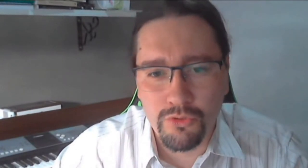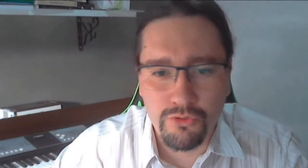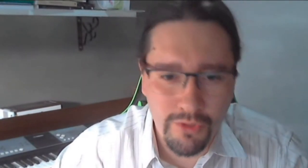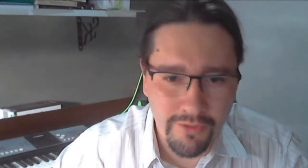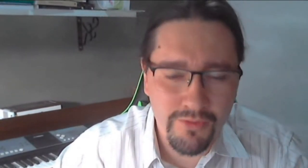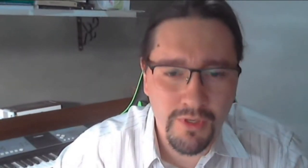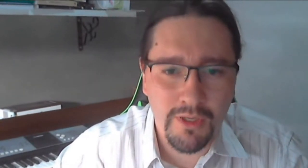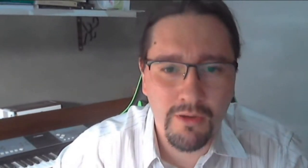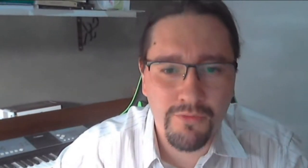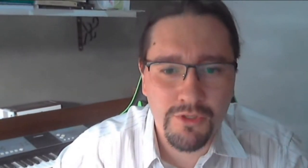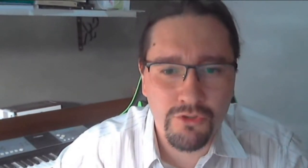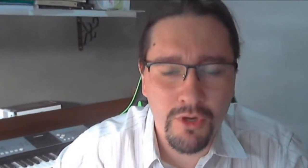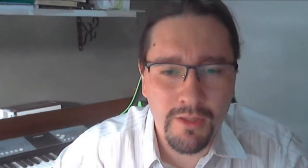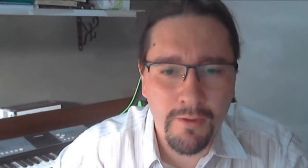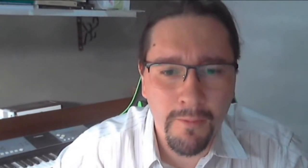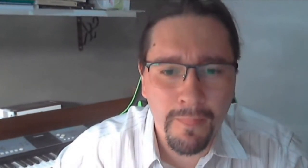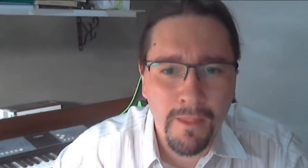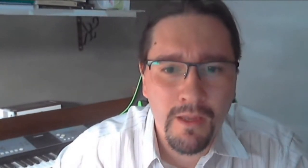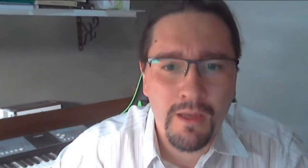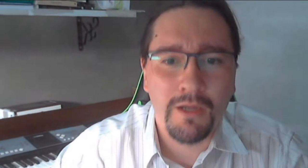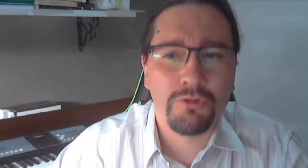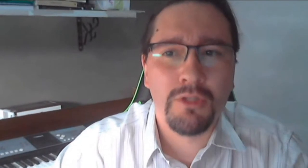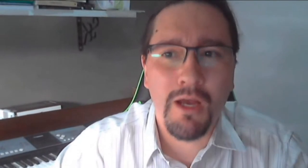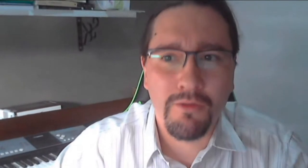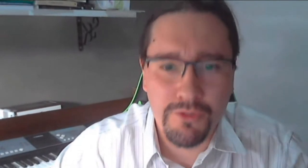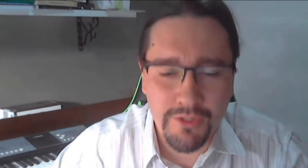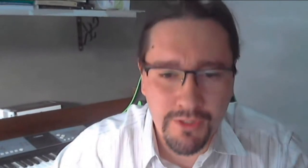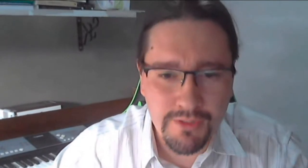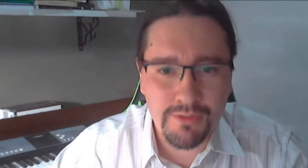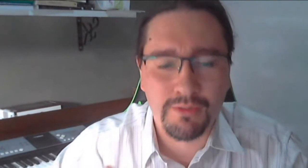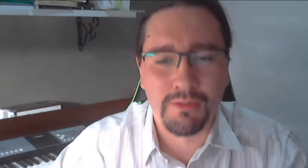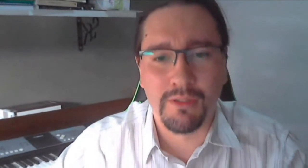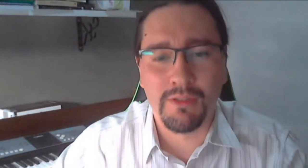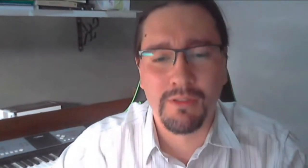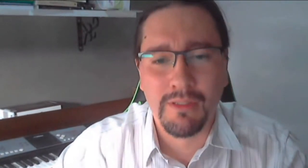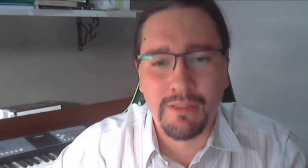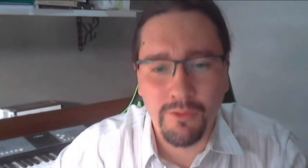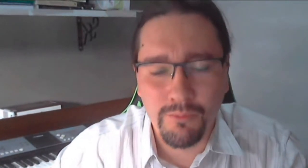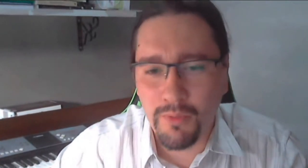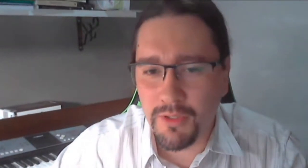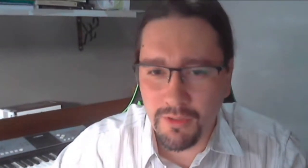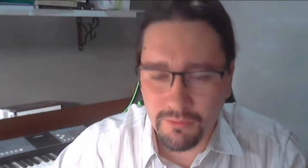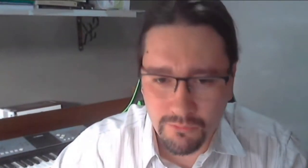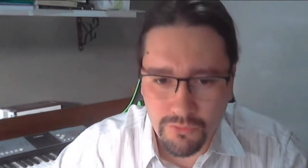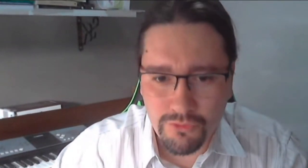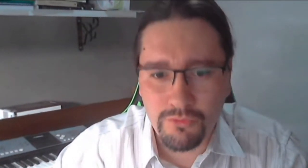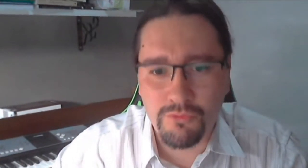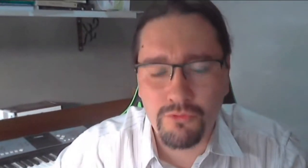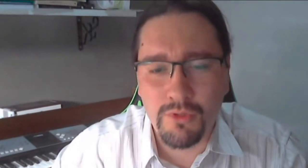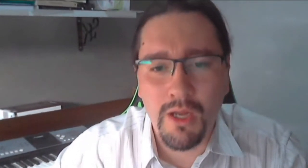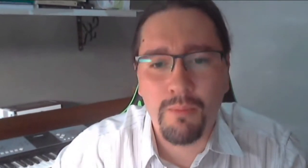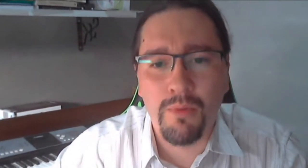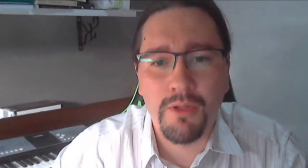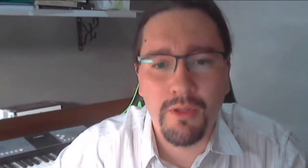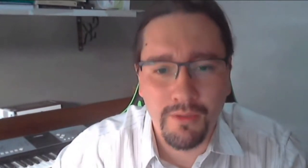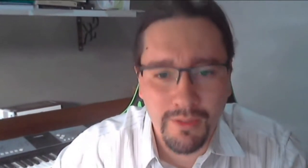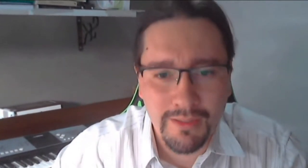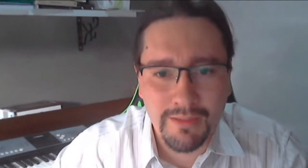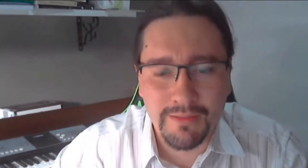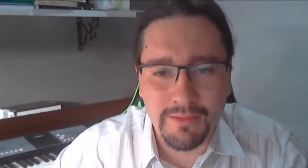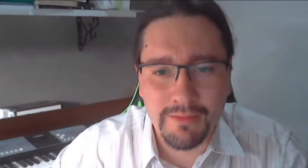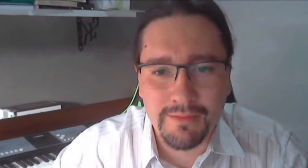do curso de Geografia aqui da UFSJ, né, ajudar vocês, né? Então podem nos consultar,